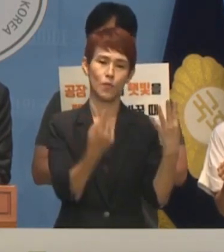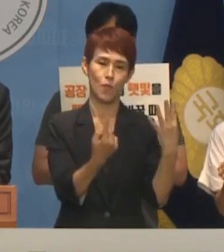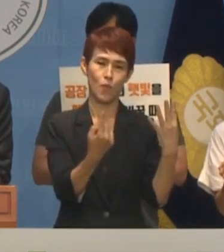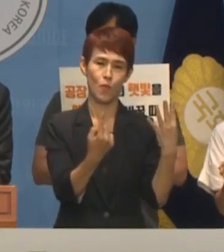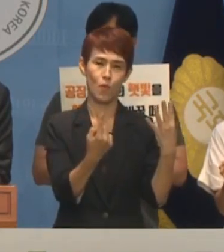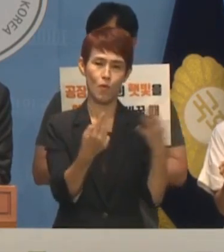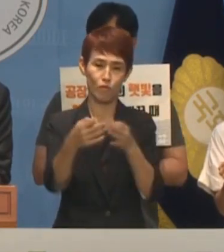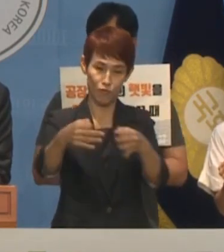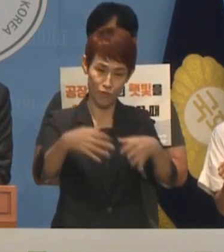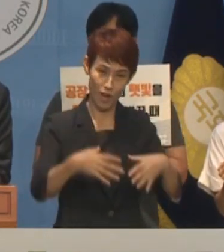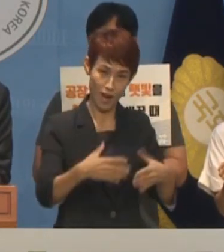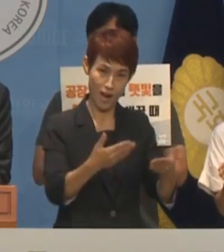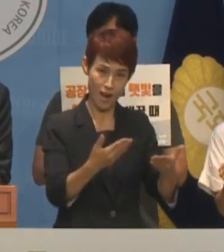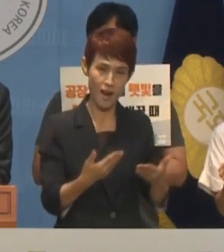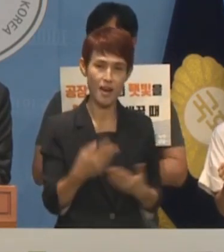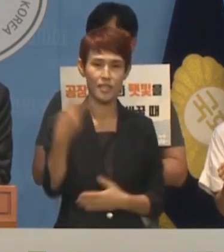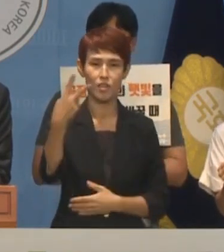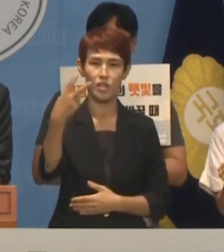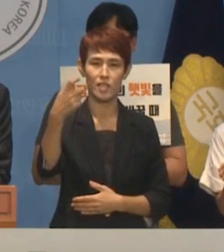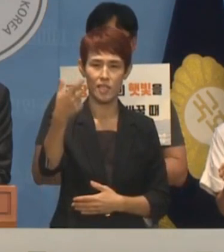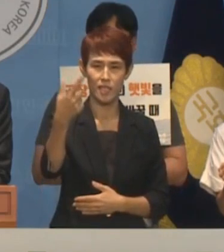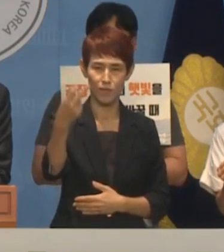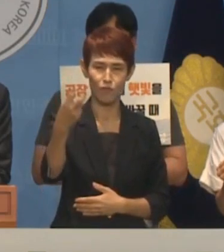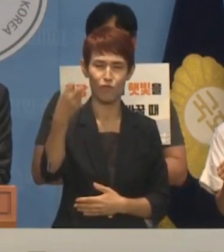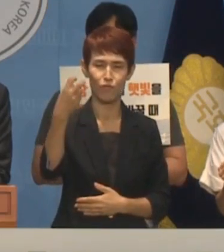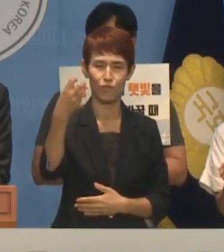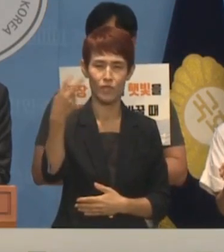유치해 2026년까지 도내